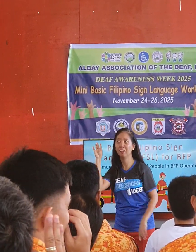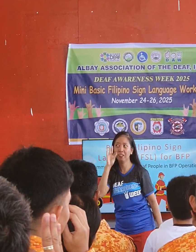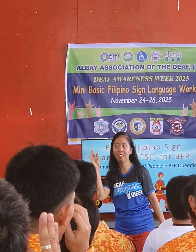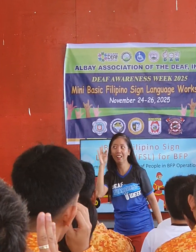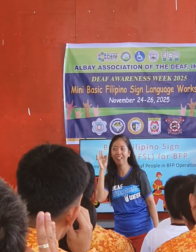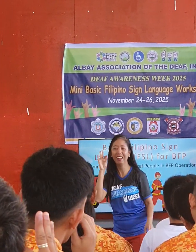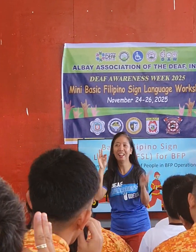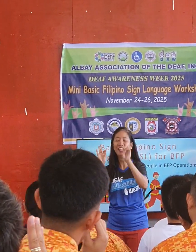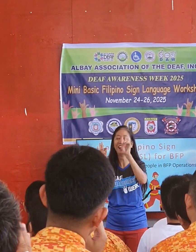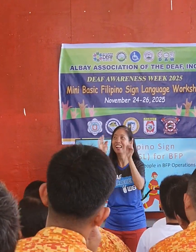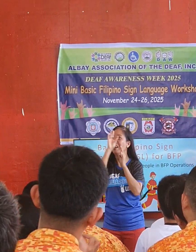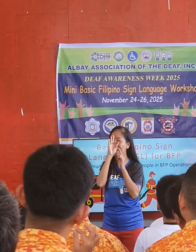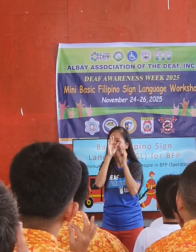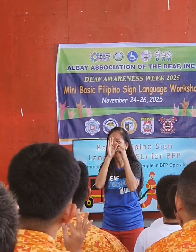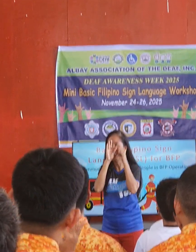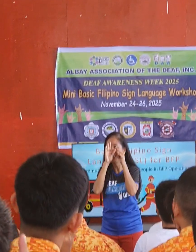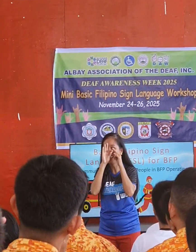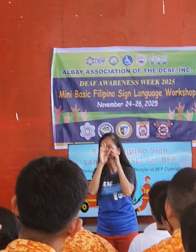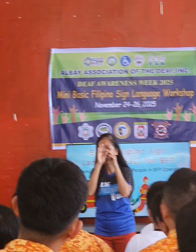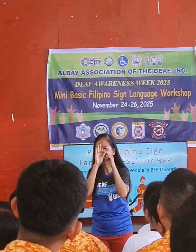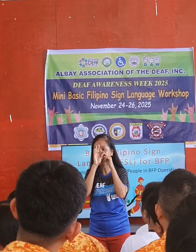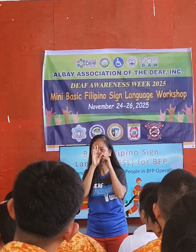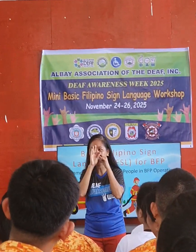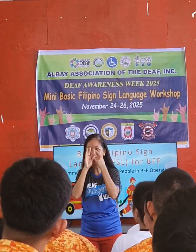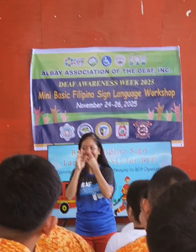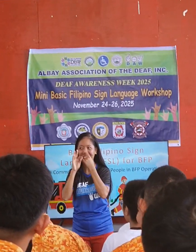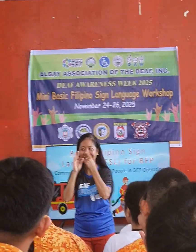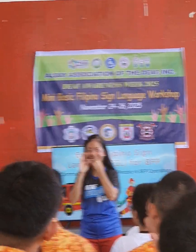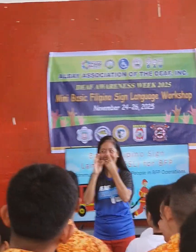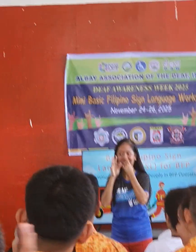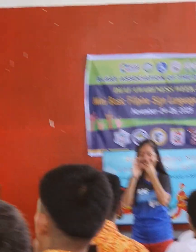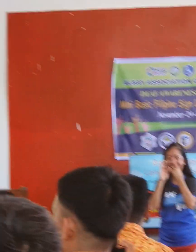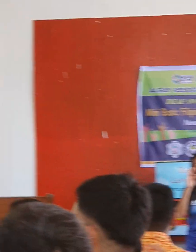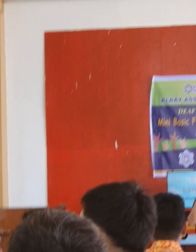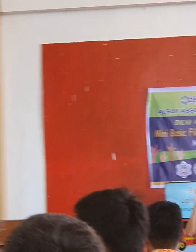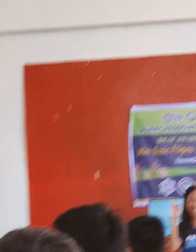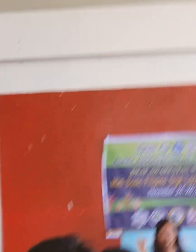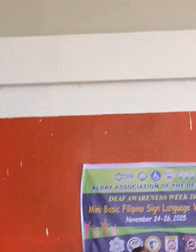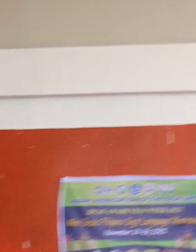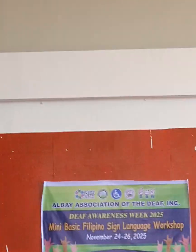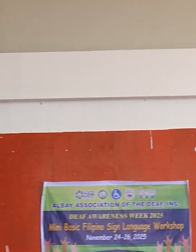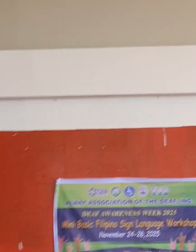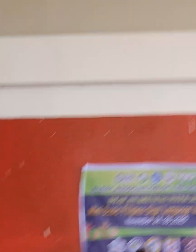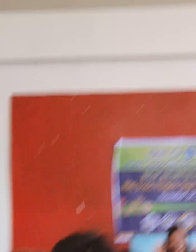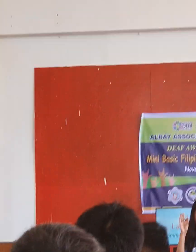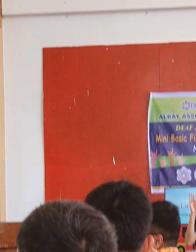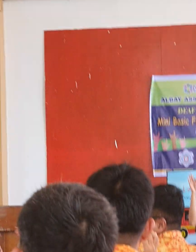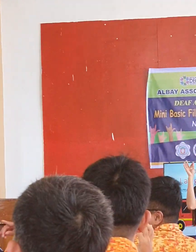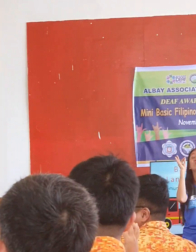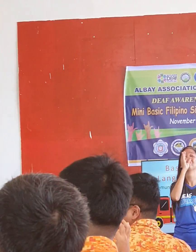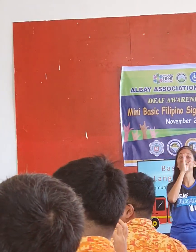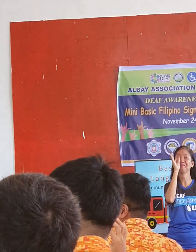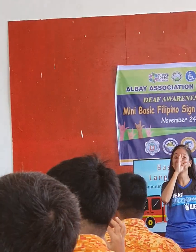Mali. Hindi po ganito. Ganito po dapat. Kapag sa may ilong po, hindi sa may gilid. Hindi ganito. Okay? Ganito